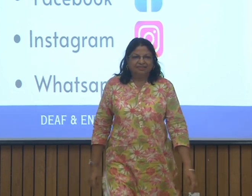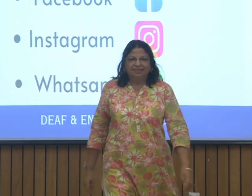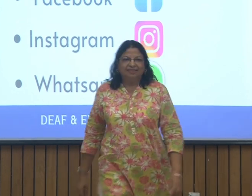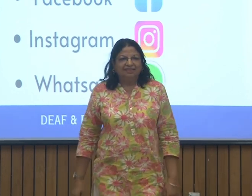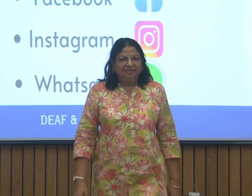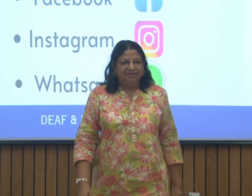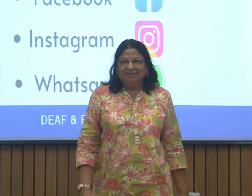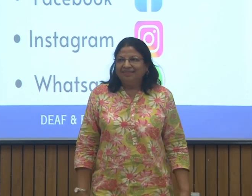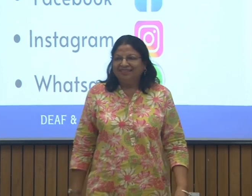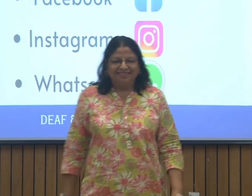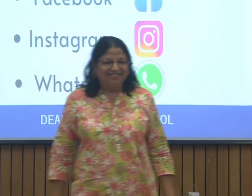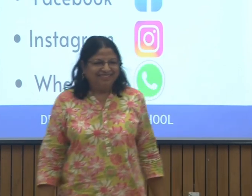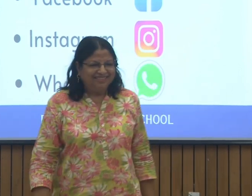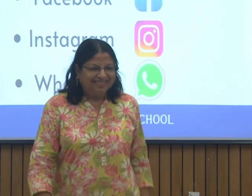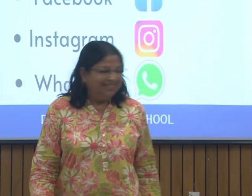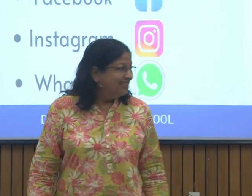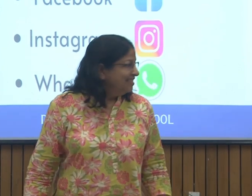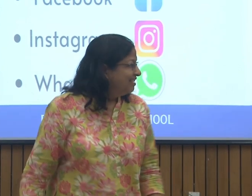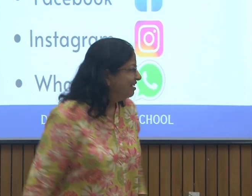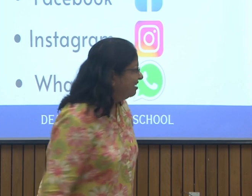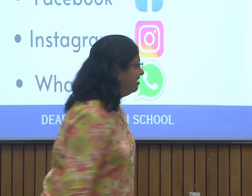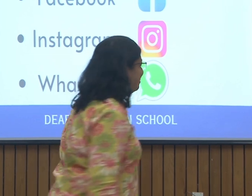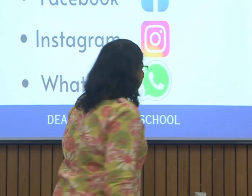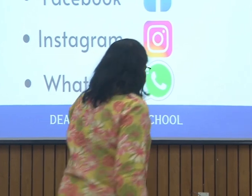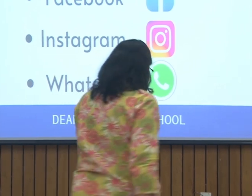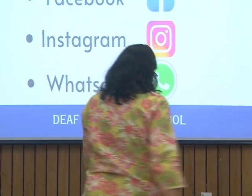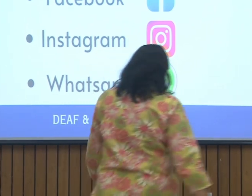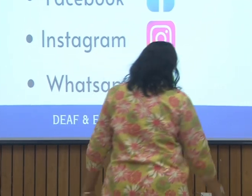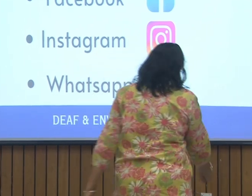वंस मोर. Once more? Once more.